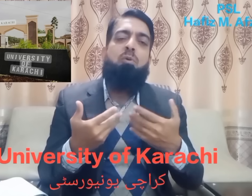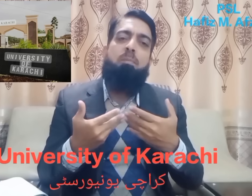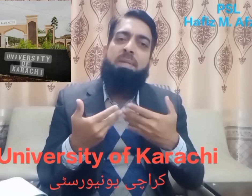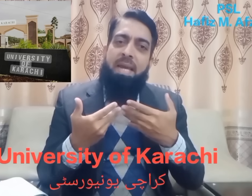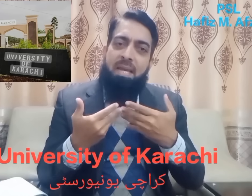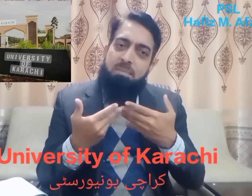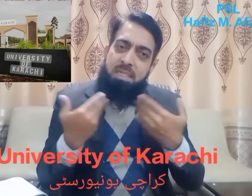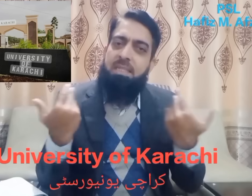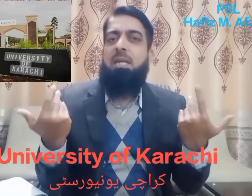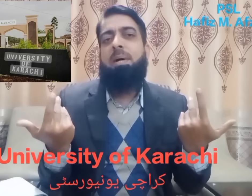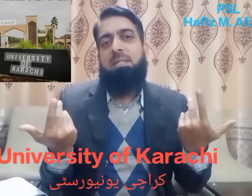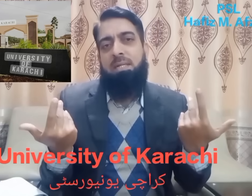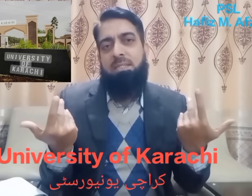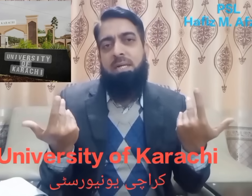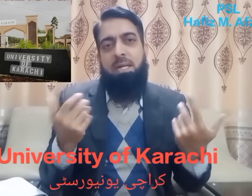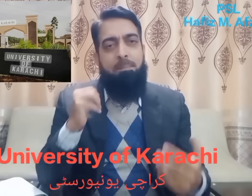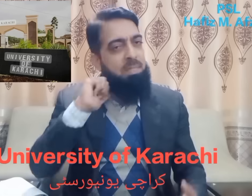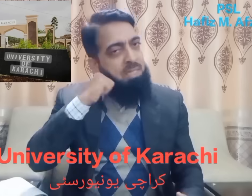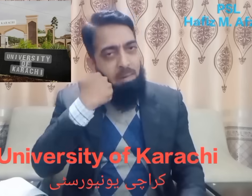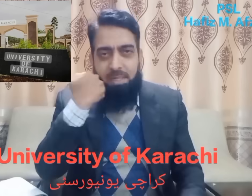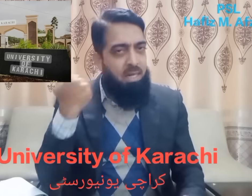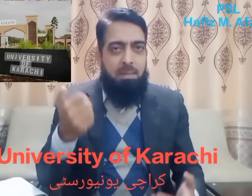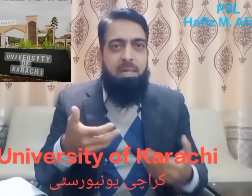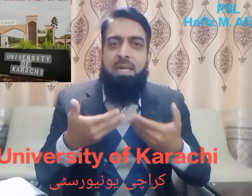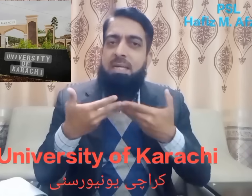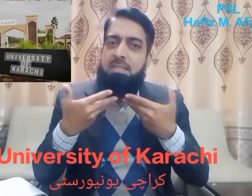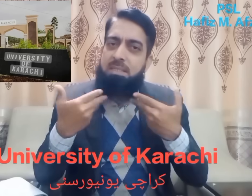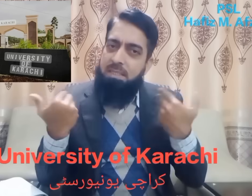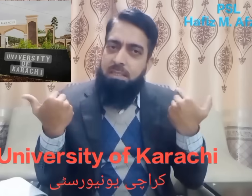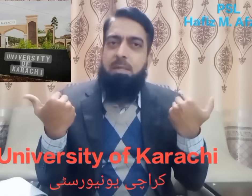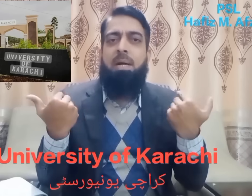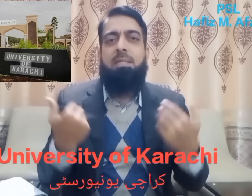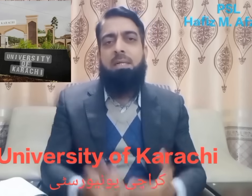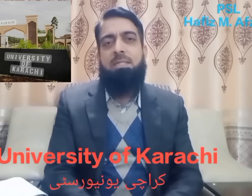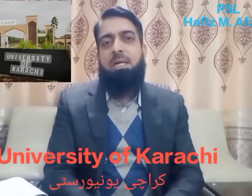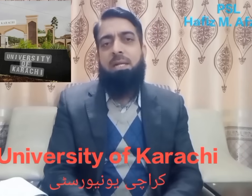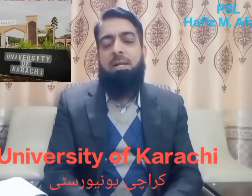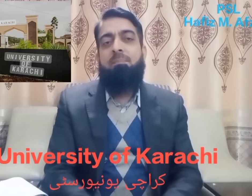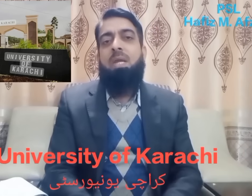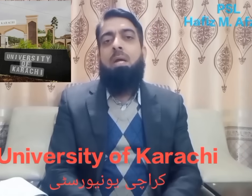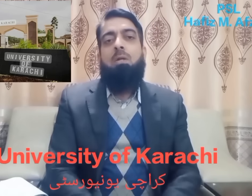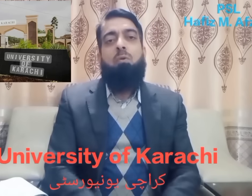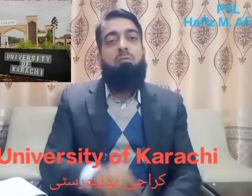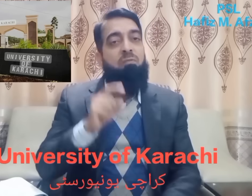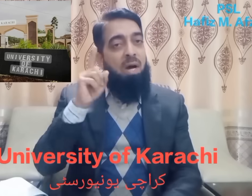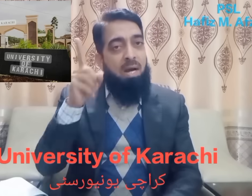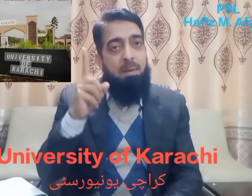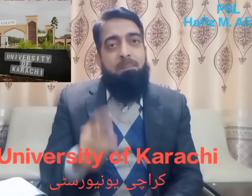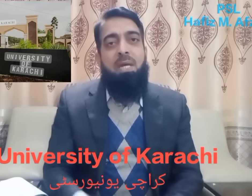हमको बताया कि हम सिंध की बात करने जा रहे हैं, पंजाब की नहीं बल्कि सिंध की बात करने जा रहे हैं। तो वहां पे